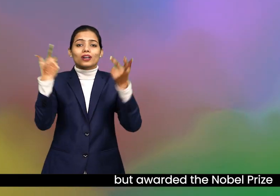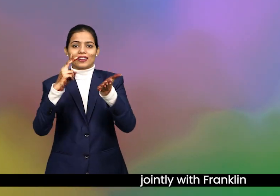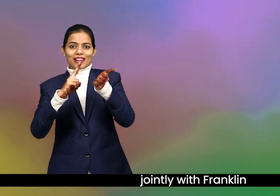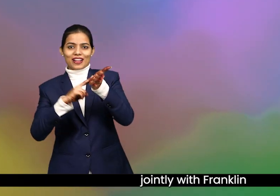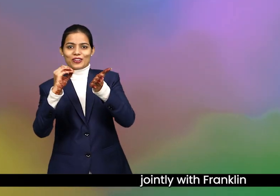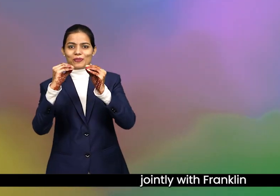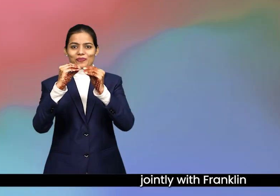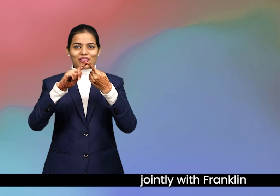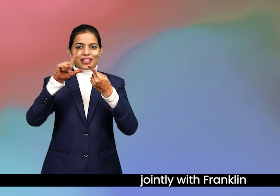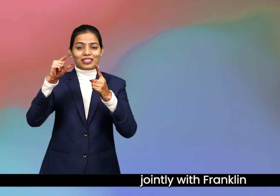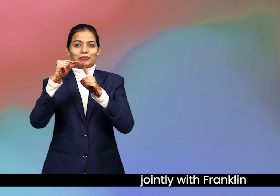ஆகியோருக்கு jointly with Franklin